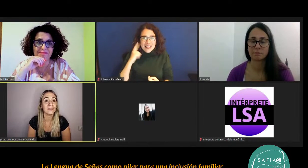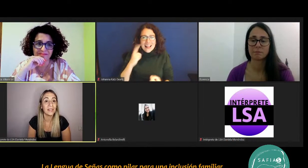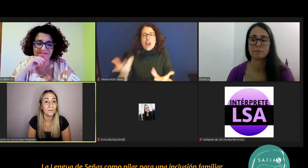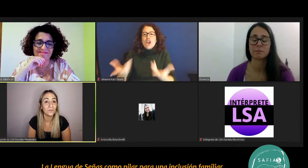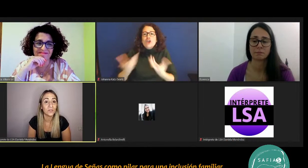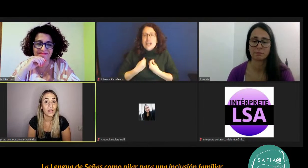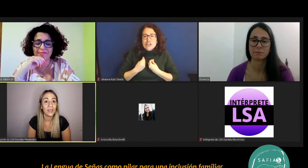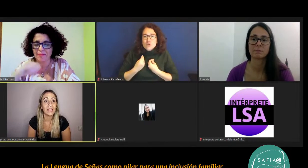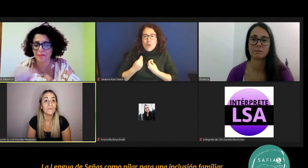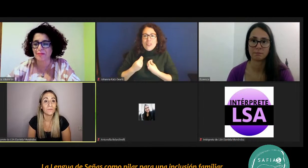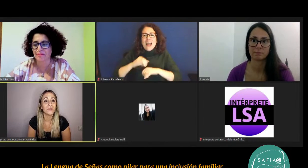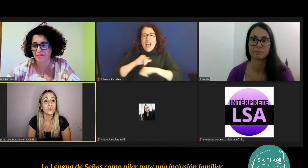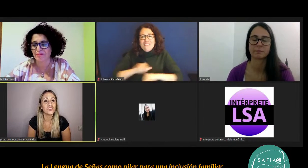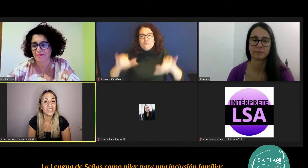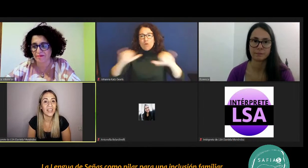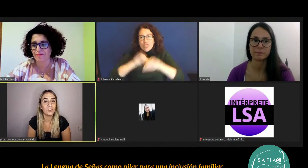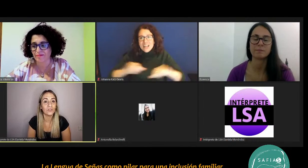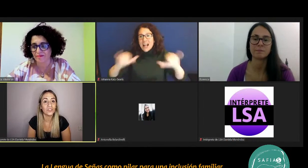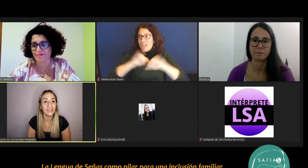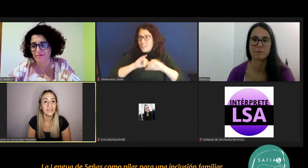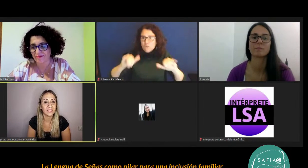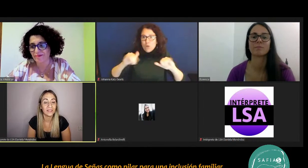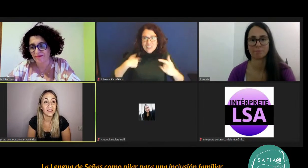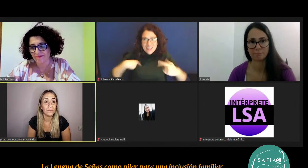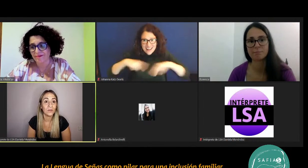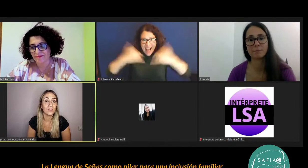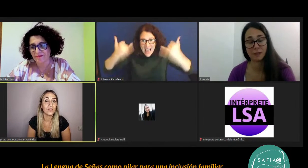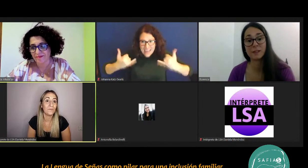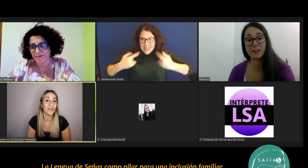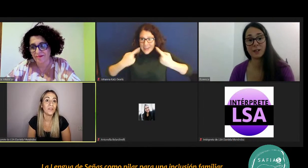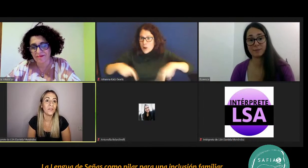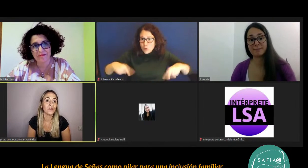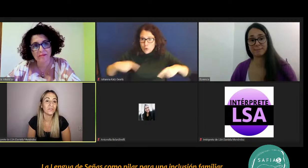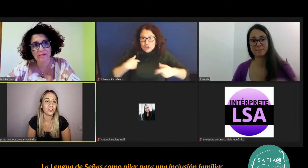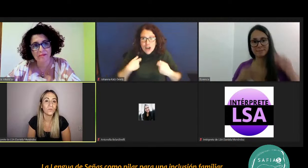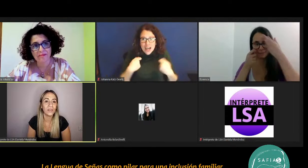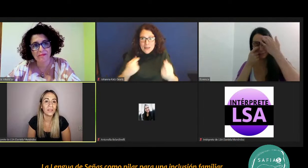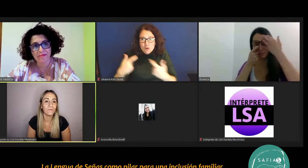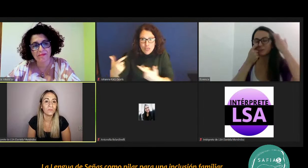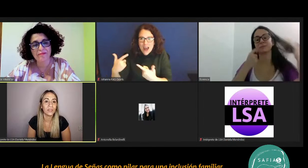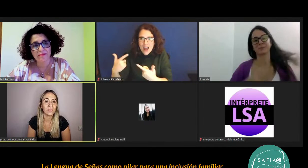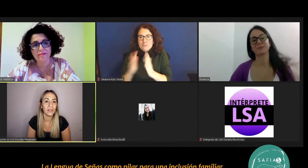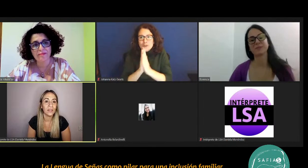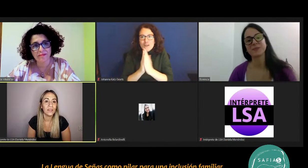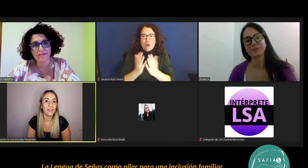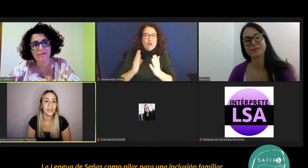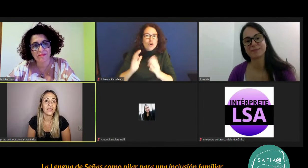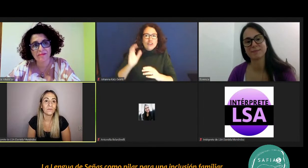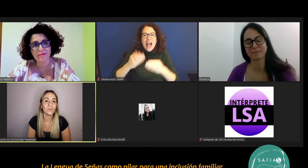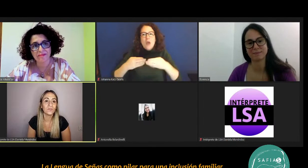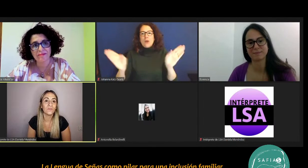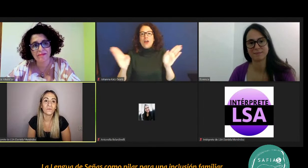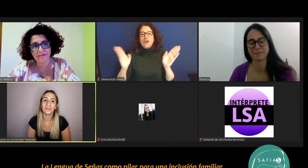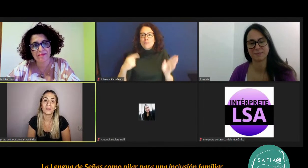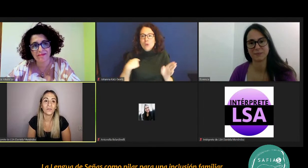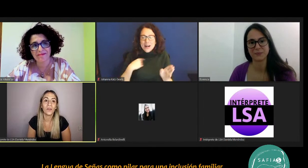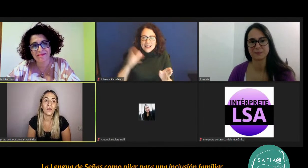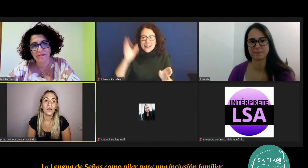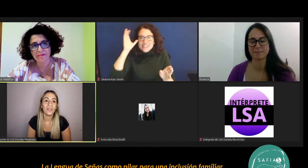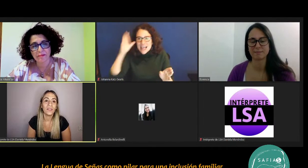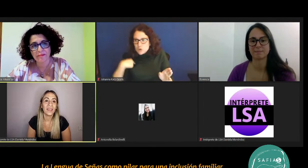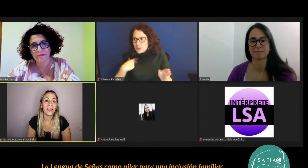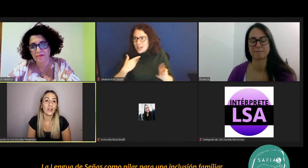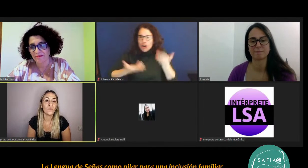y necesitamos que esta información llegue a los oyentes. Por eso el pedido de que nos ayuden a difundir, de que demos